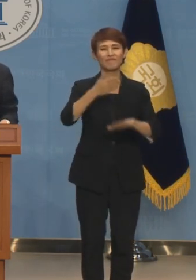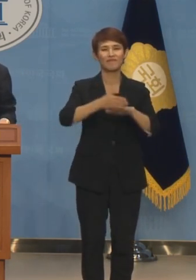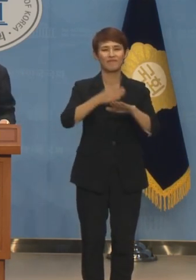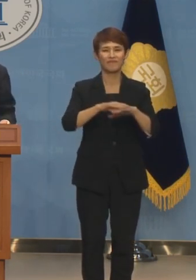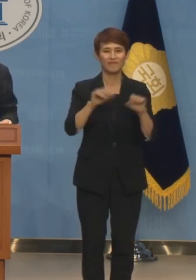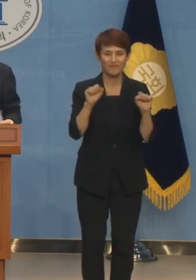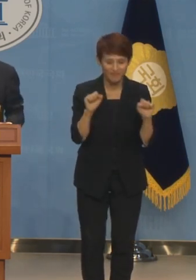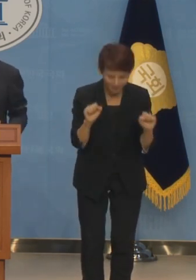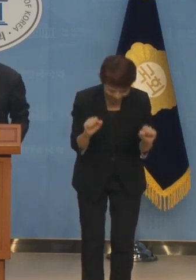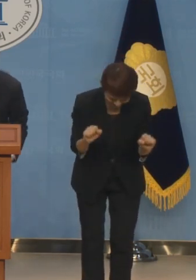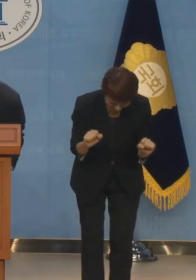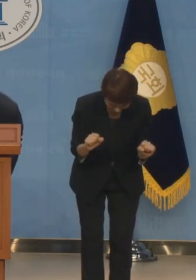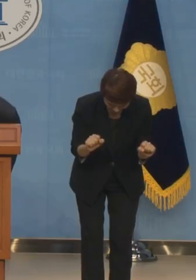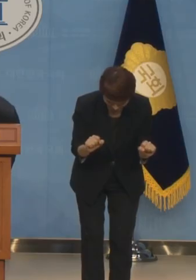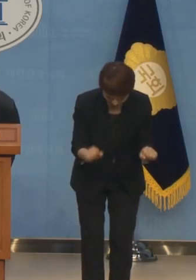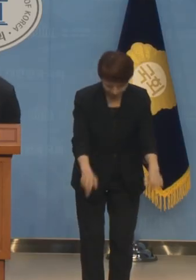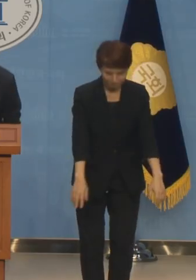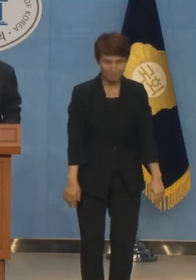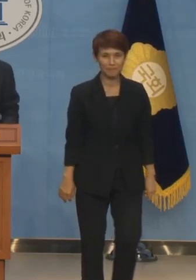감사합니다.